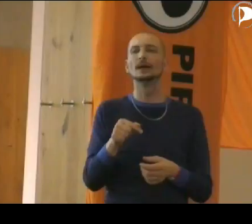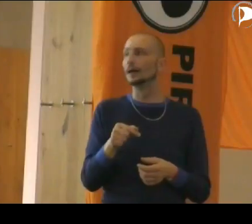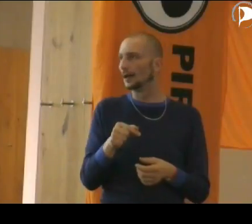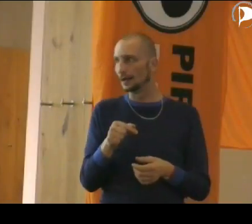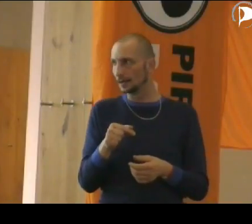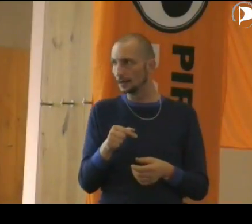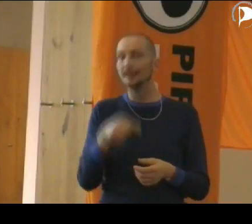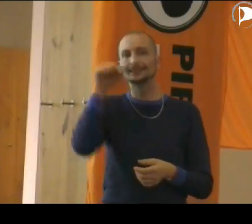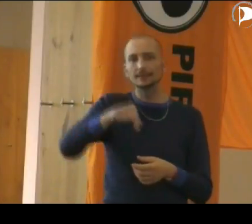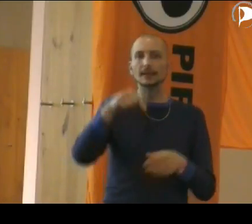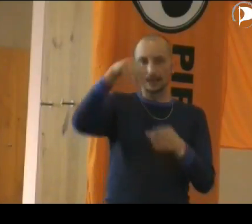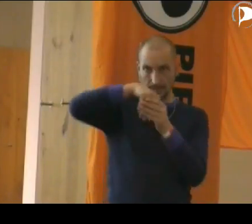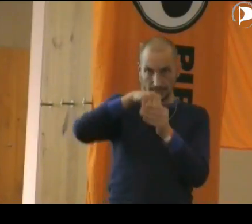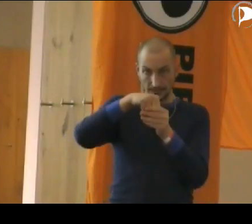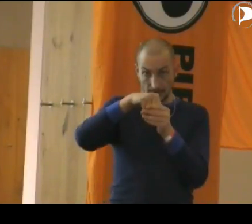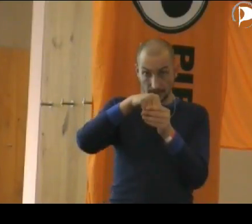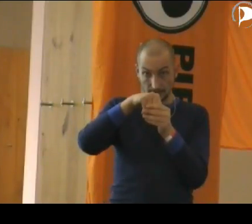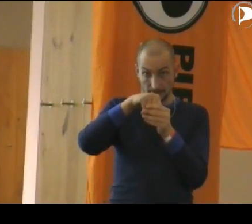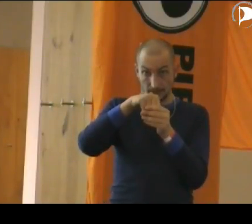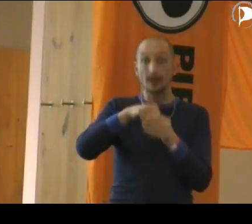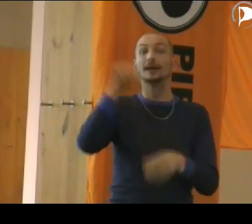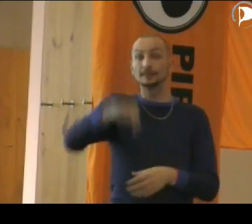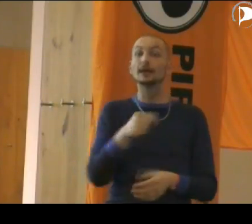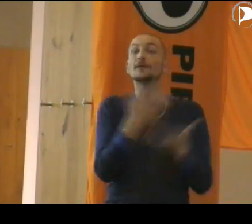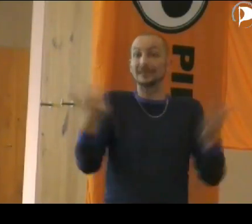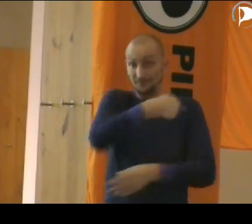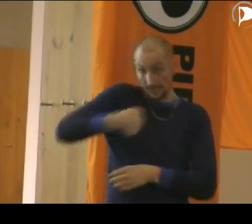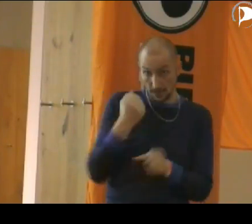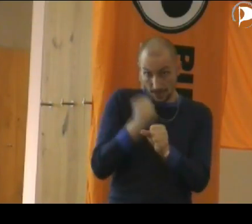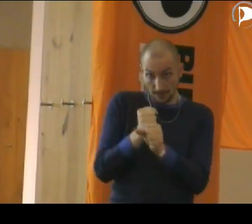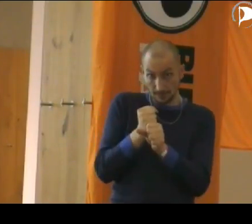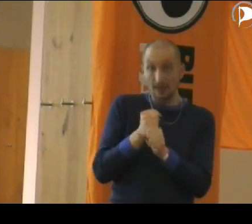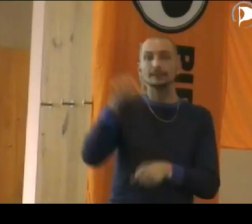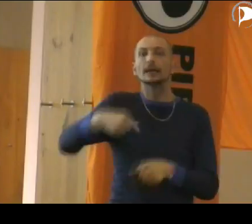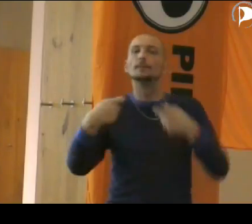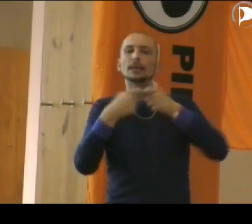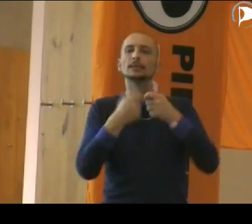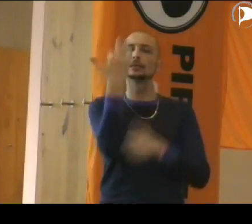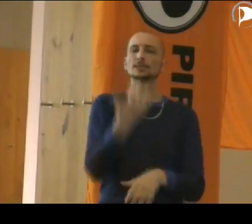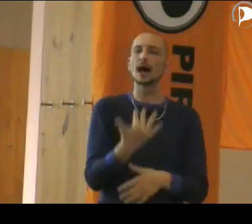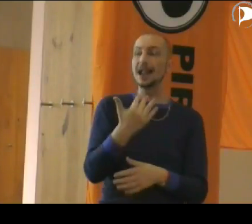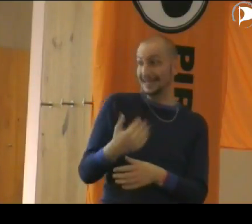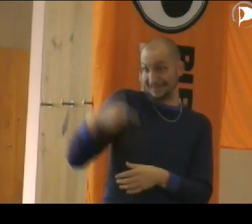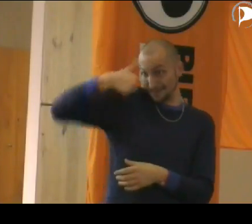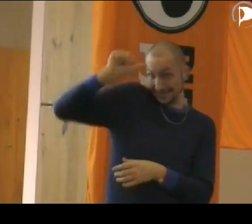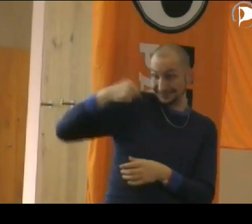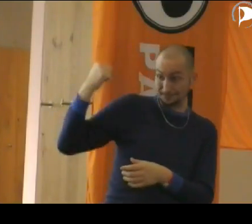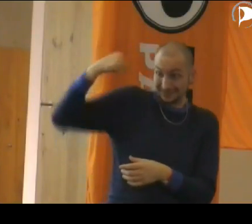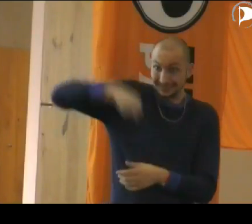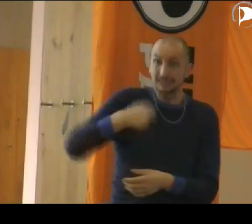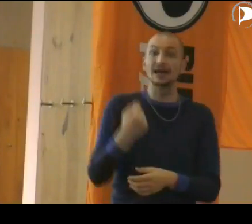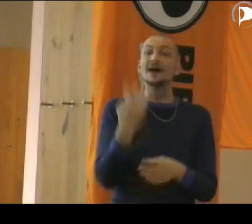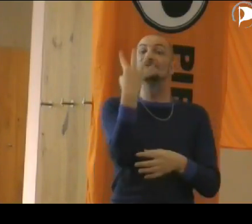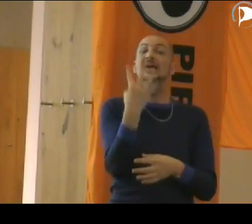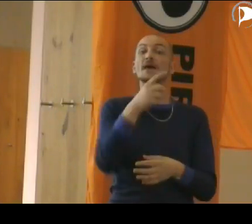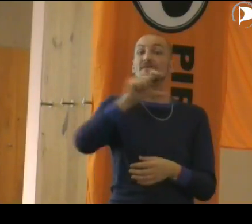hinweis auch ein bisschen kannst was für ein druck machen mitgliederzahl im saarland hat sich sein verdienst sagen schreiben und wieder macht